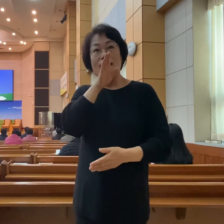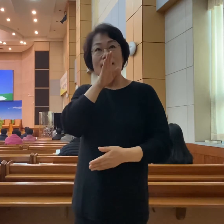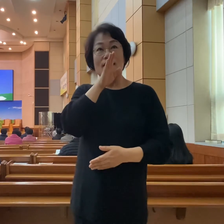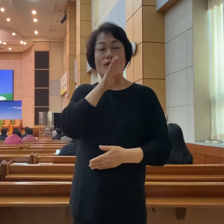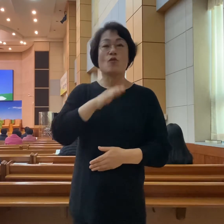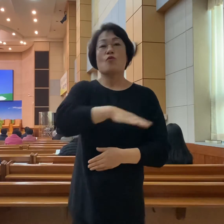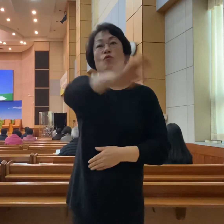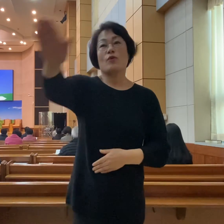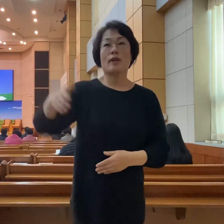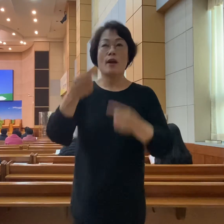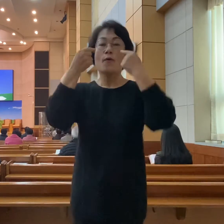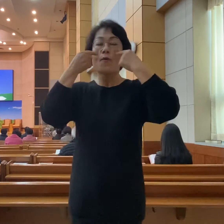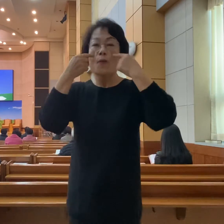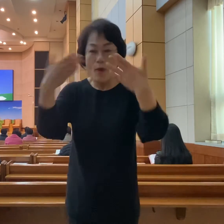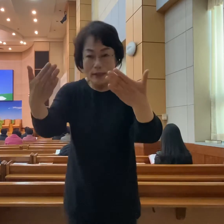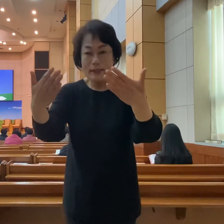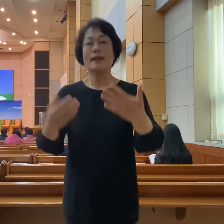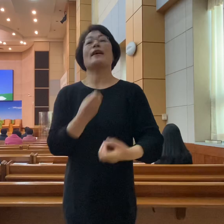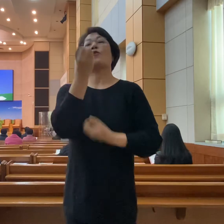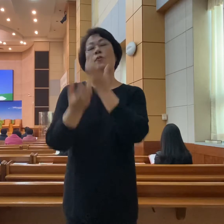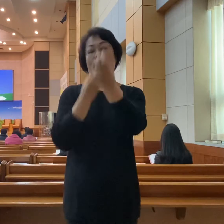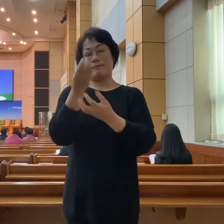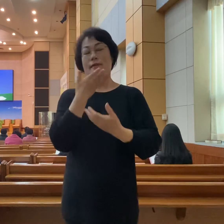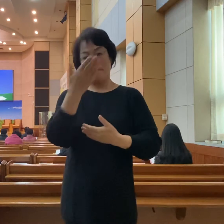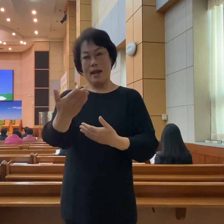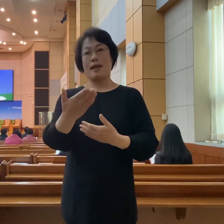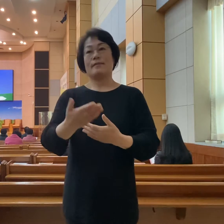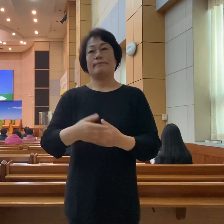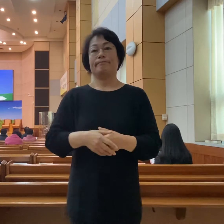우리가 분명하게 고백할 수 있어야 되는 것이죠.